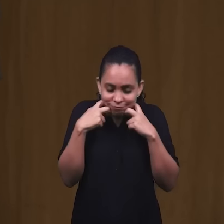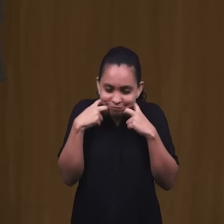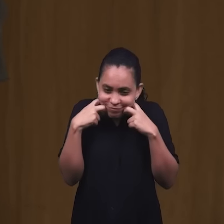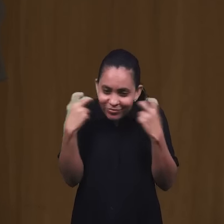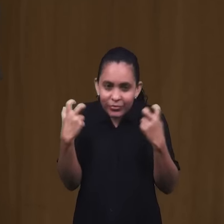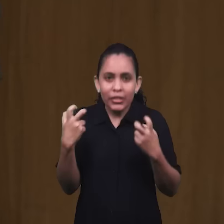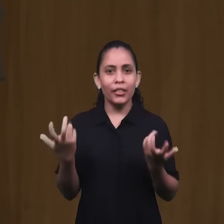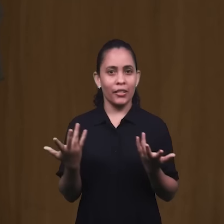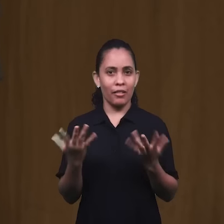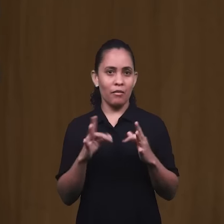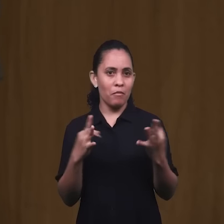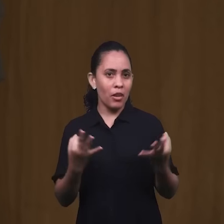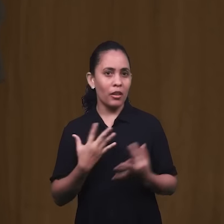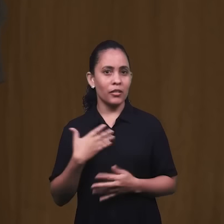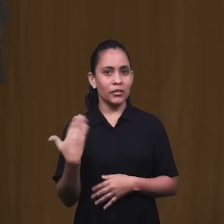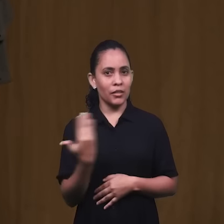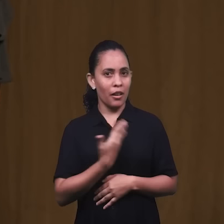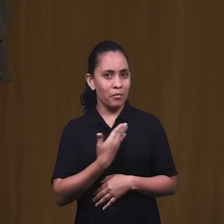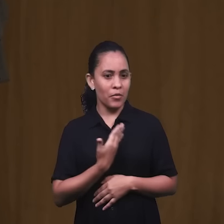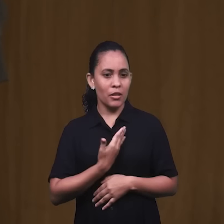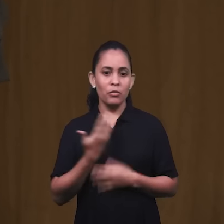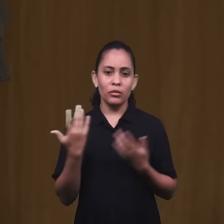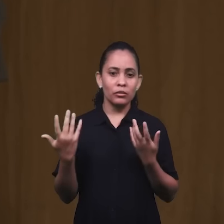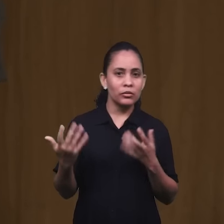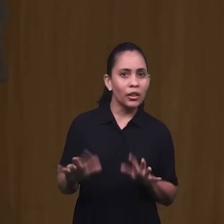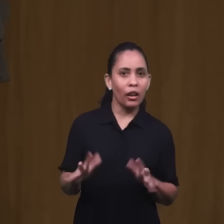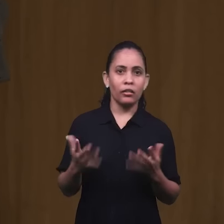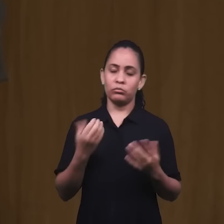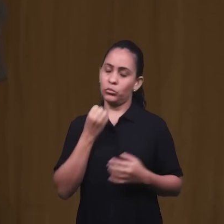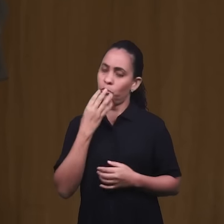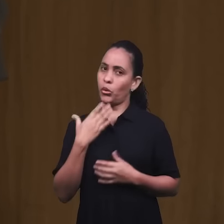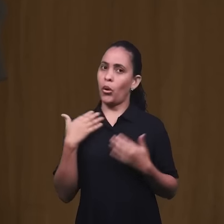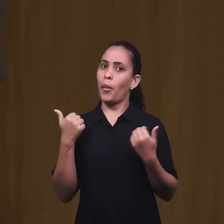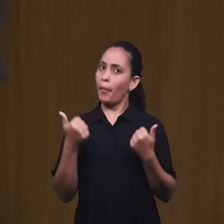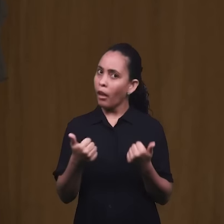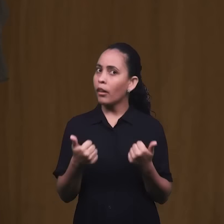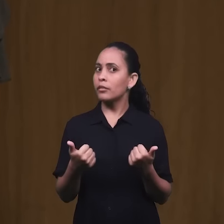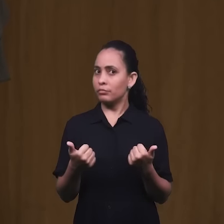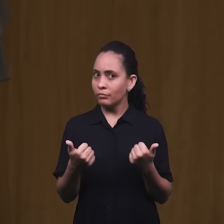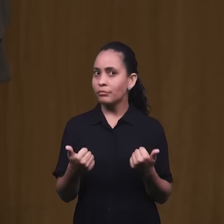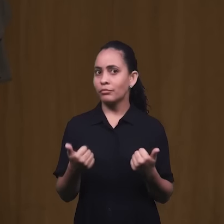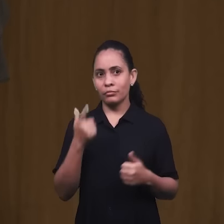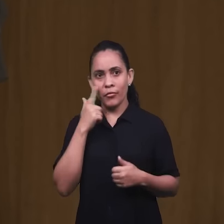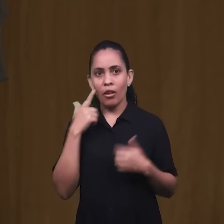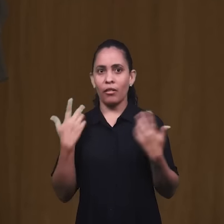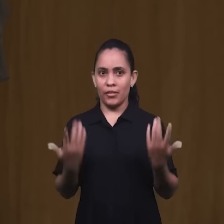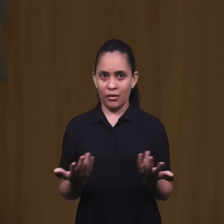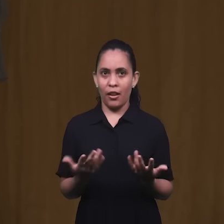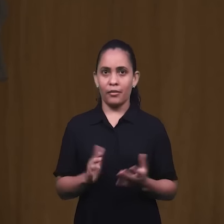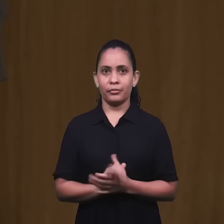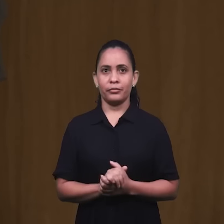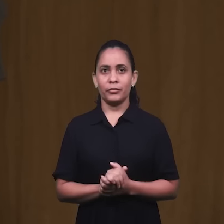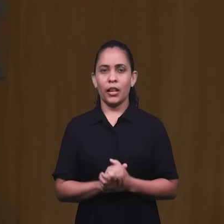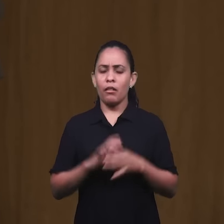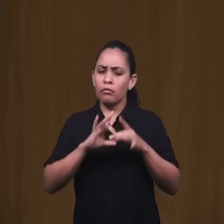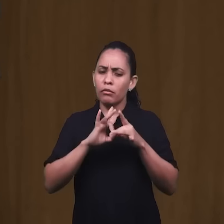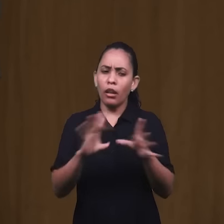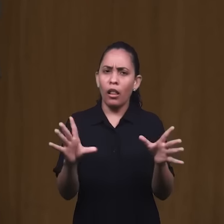tá com a família, amigos, não quer sair, tá tudo bem. Dali ele vai conseguir te enxergar, né? Sim. E